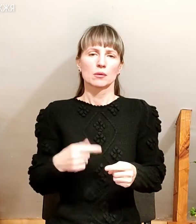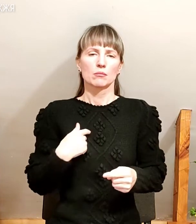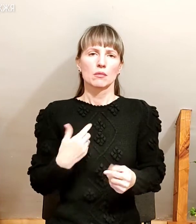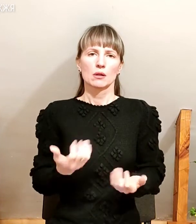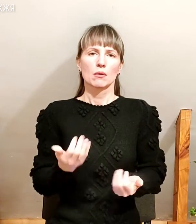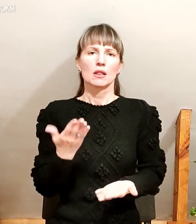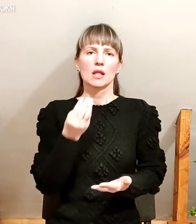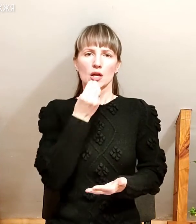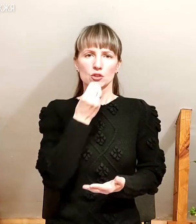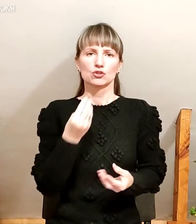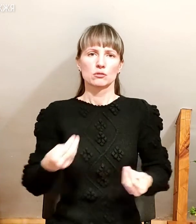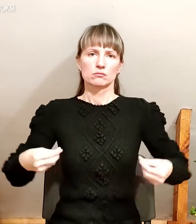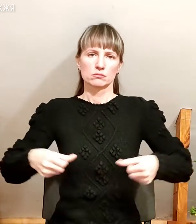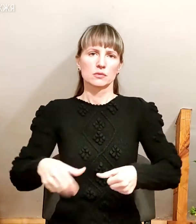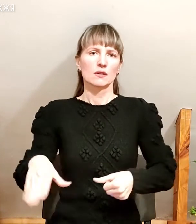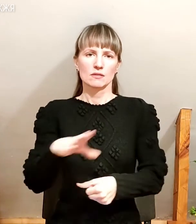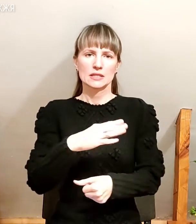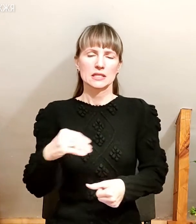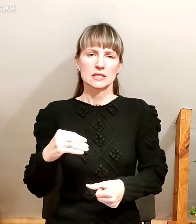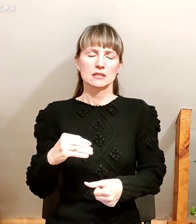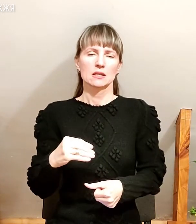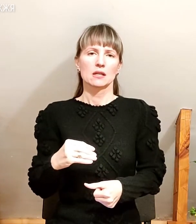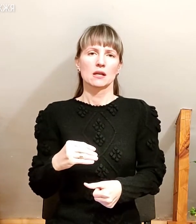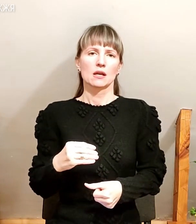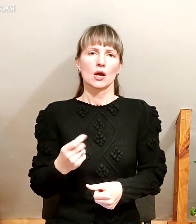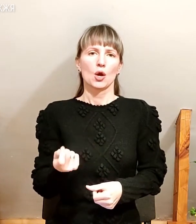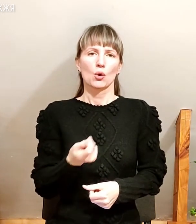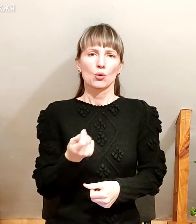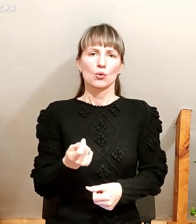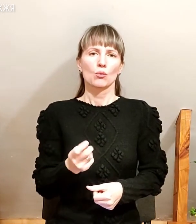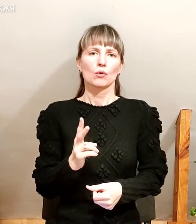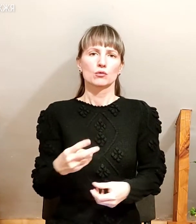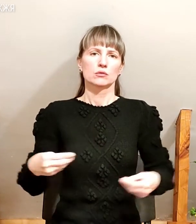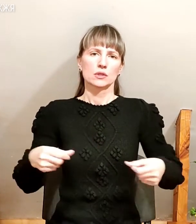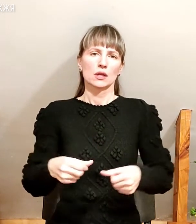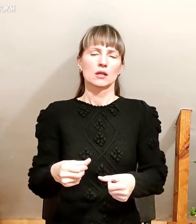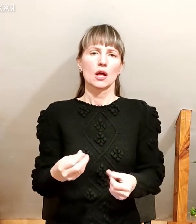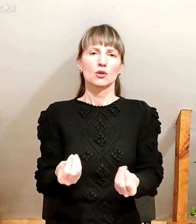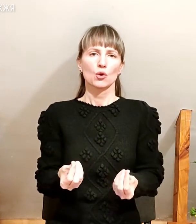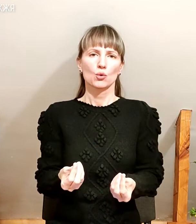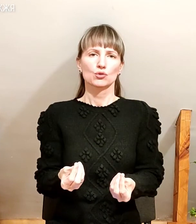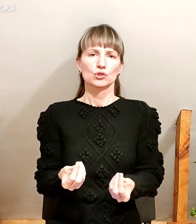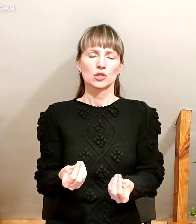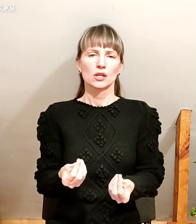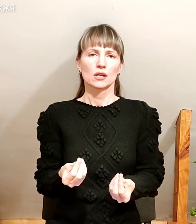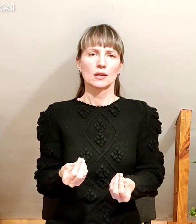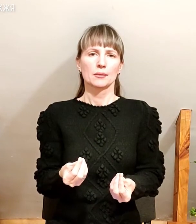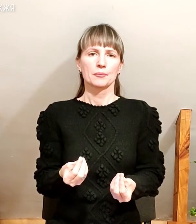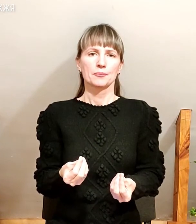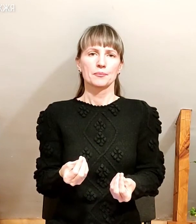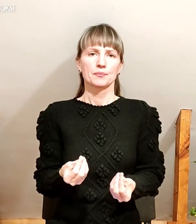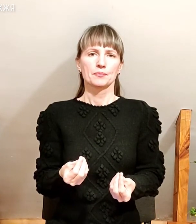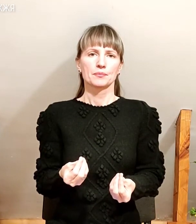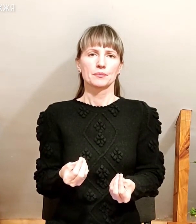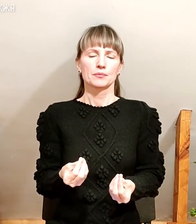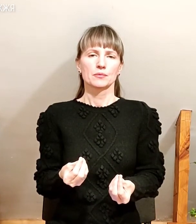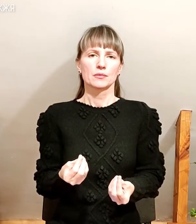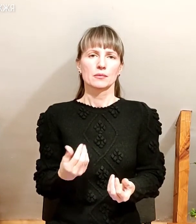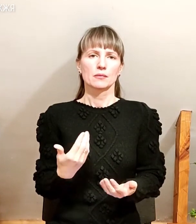зараз скидаємося всі загалом. Стоїть коробка, коли всі кудись кидають гроші. Я перші там ти сам